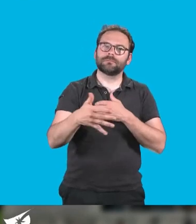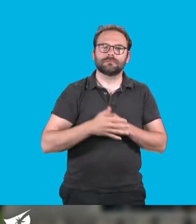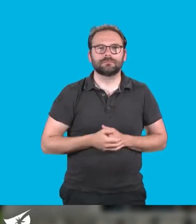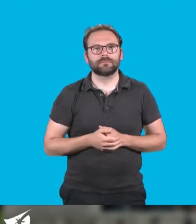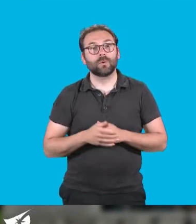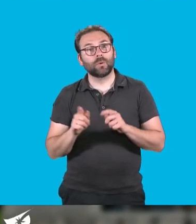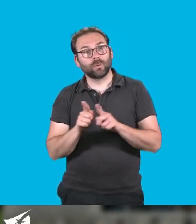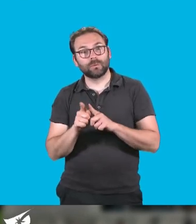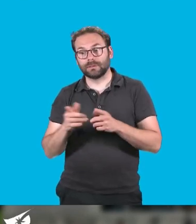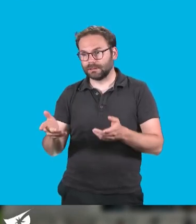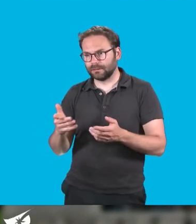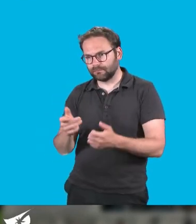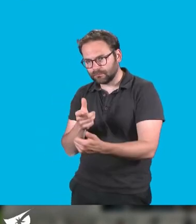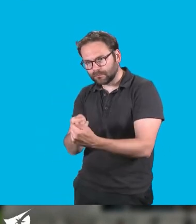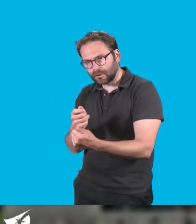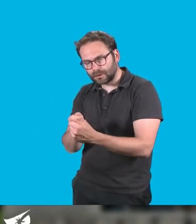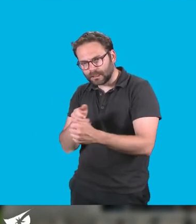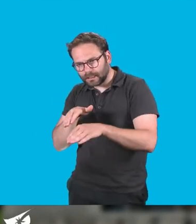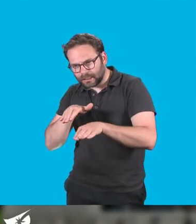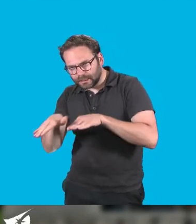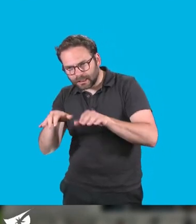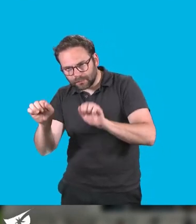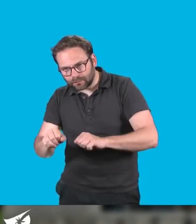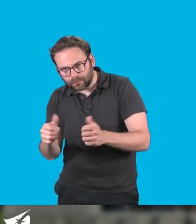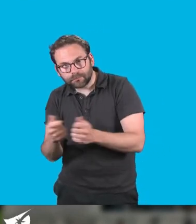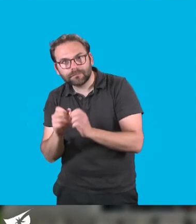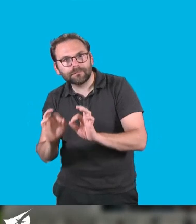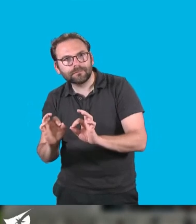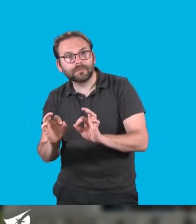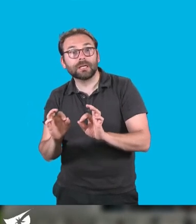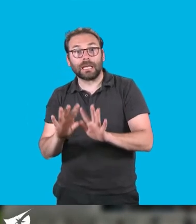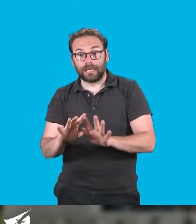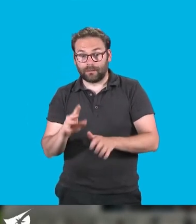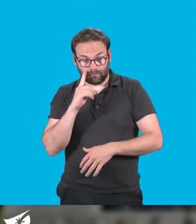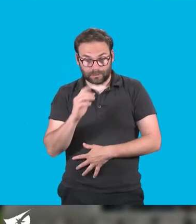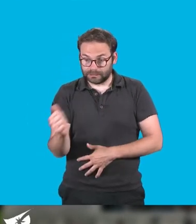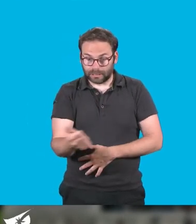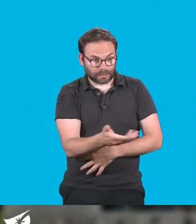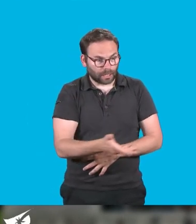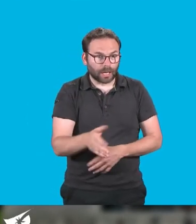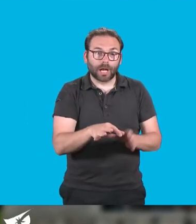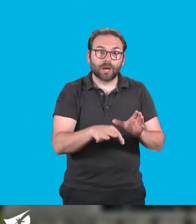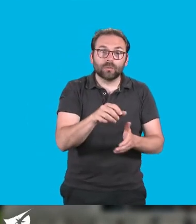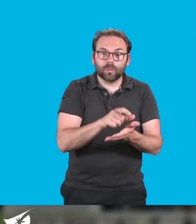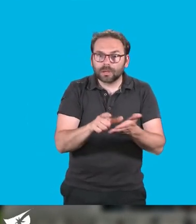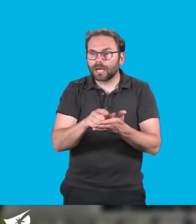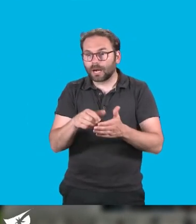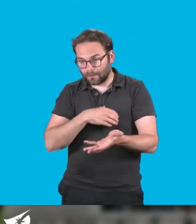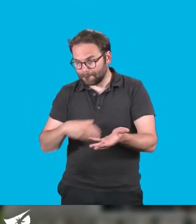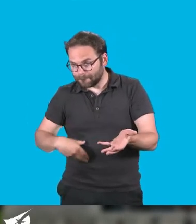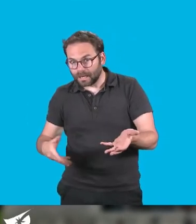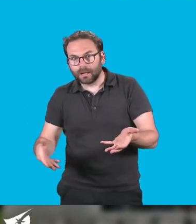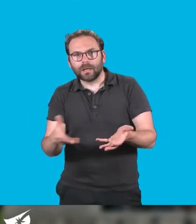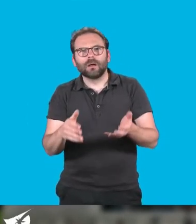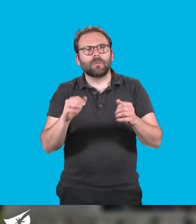de maintenir la conformité de nos systèmes d'assainissement et de permettre à chacune et chacun, à nos élus locaux, aux maires de nos territoires,